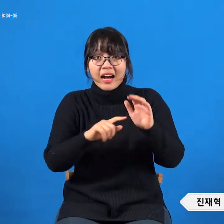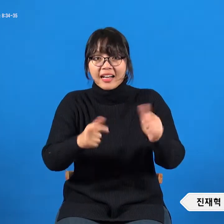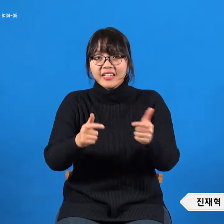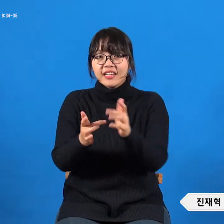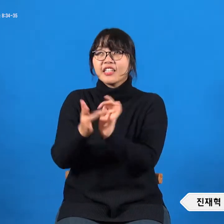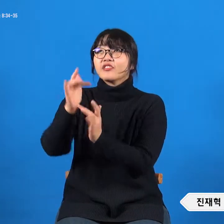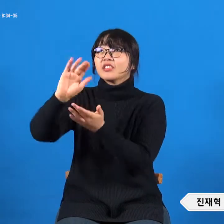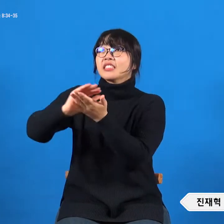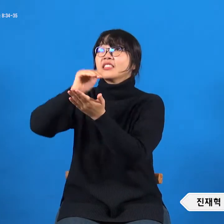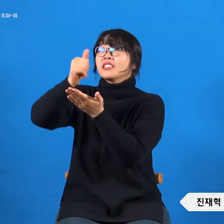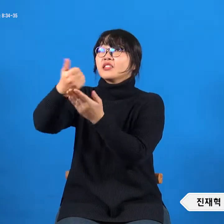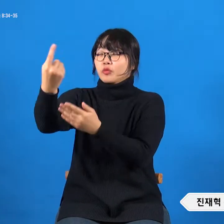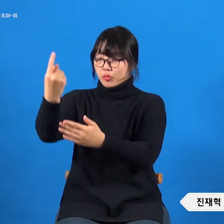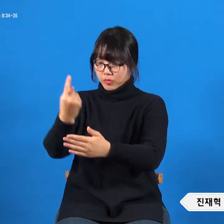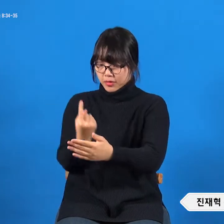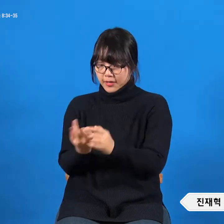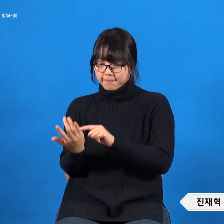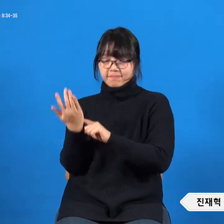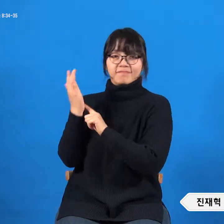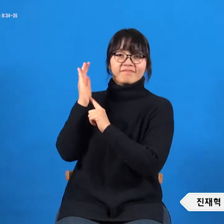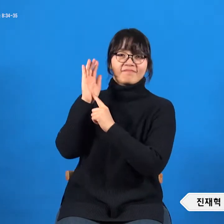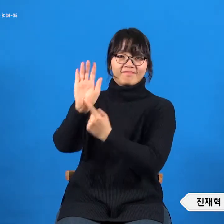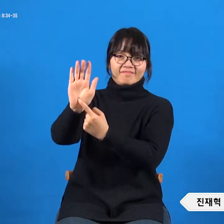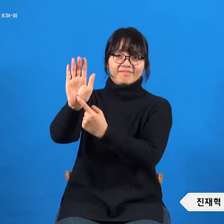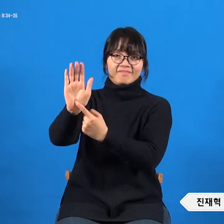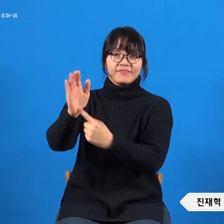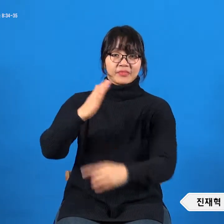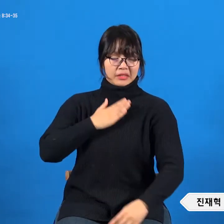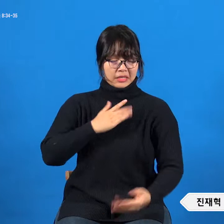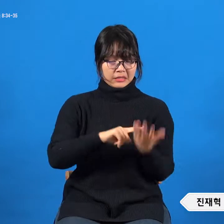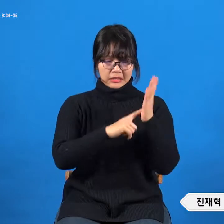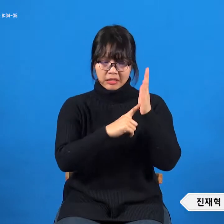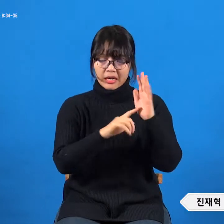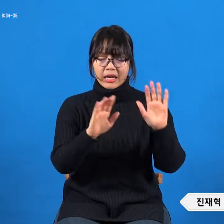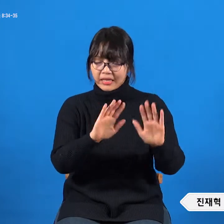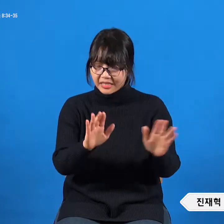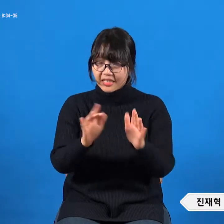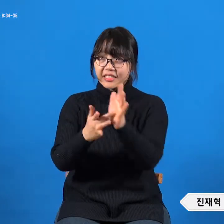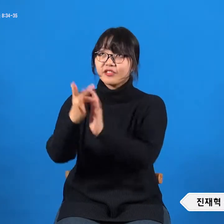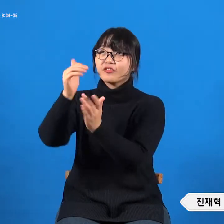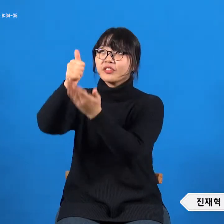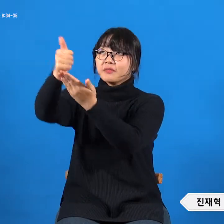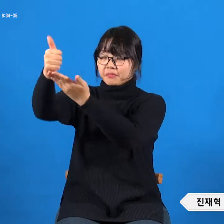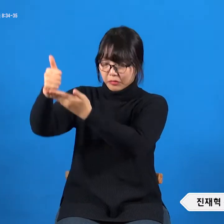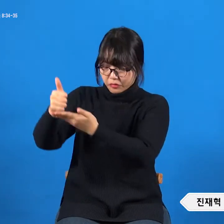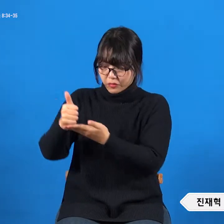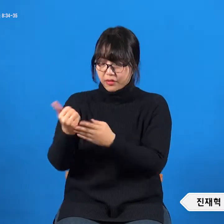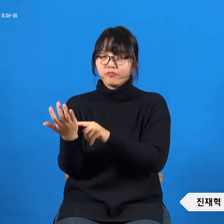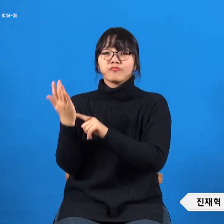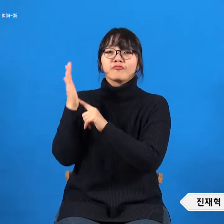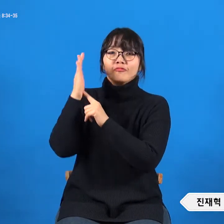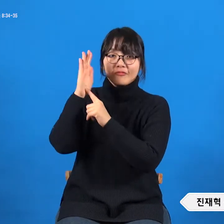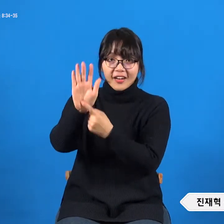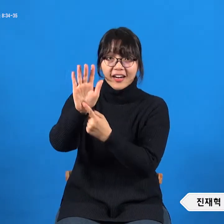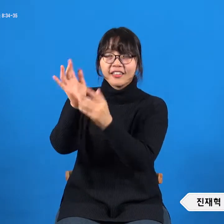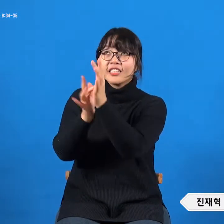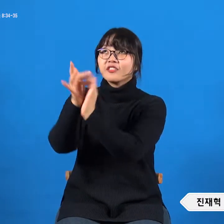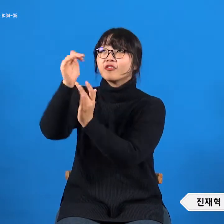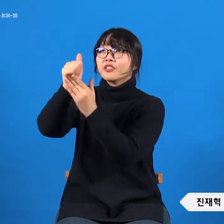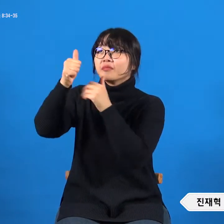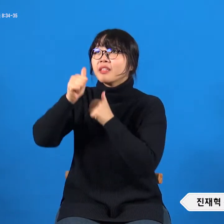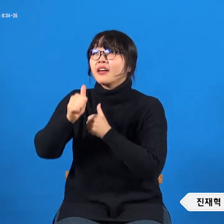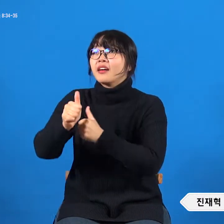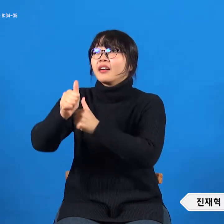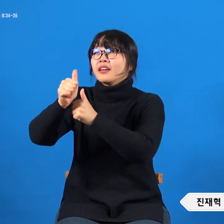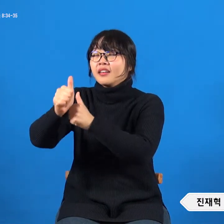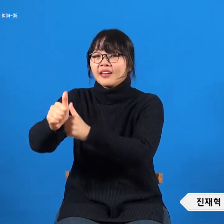생명이 살고 자기를 부인하며 내 십자가를 지고 주님 쫓아가는 제자의